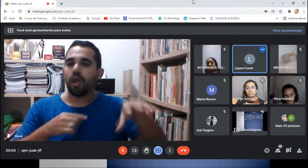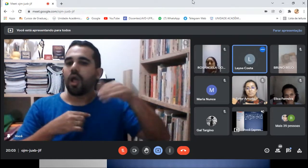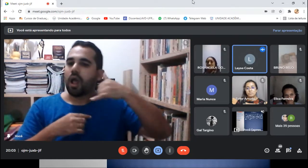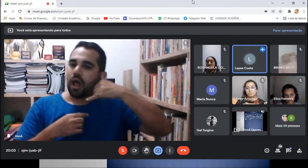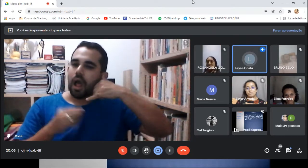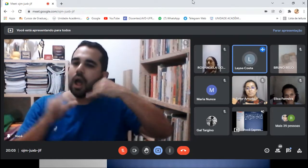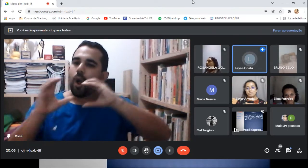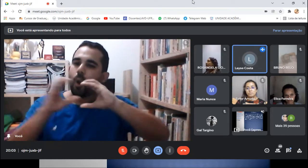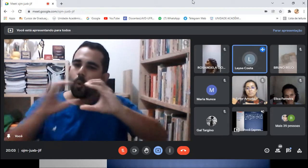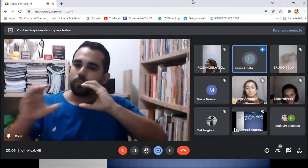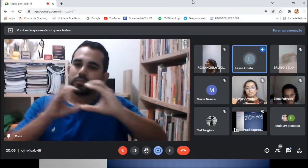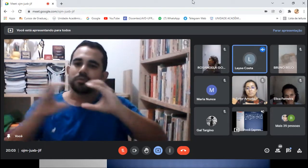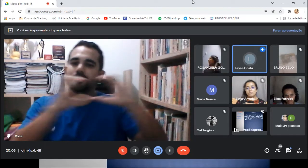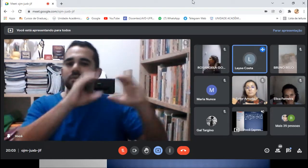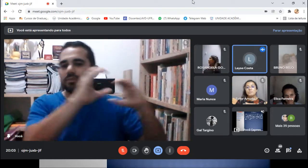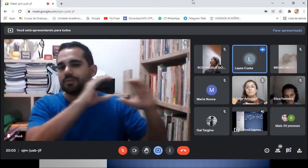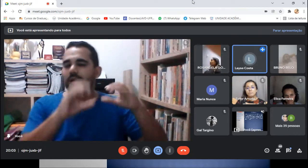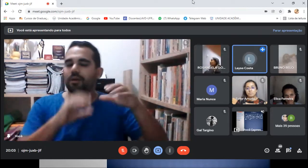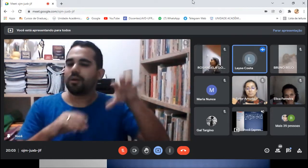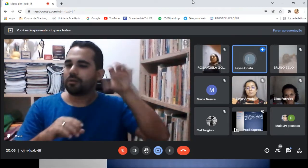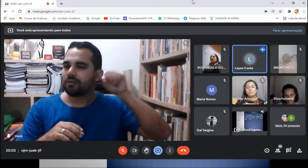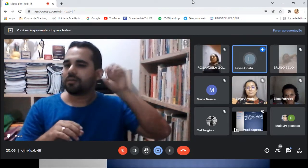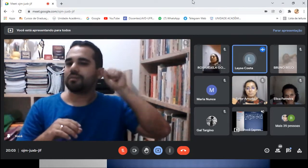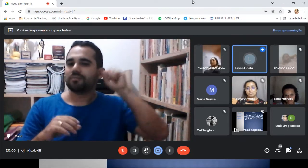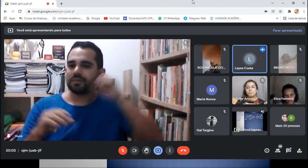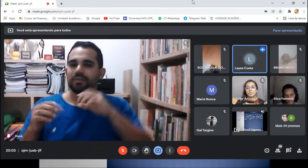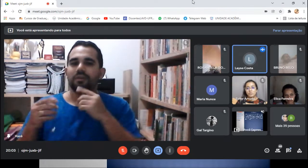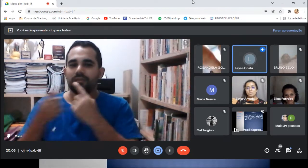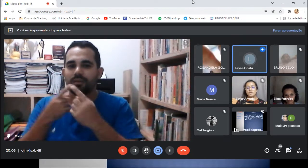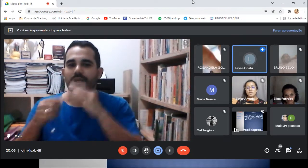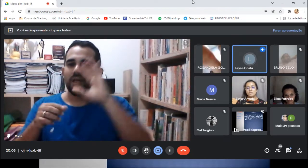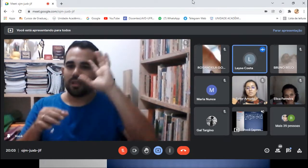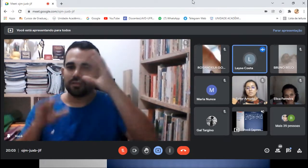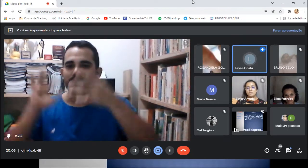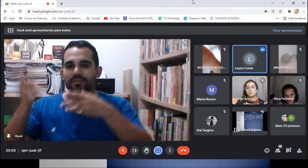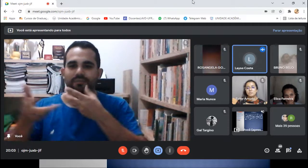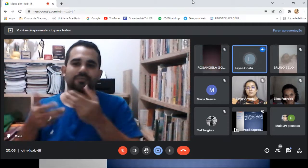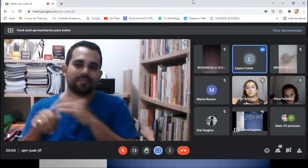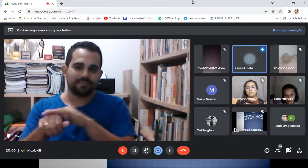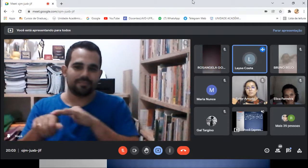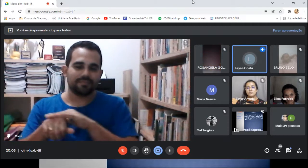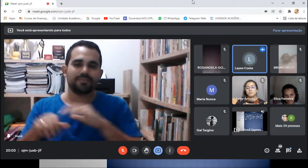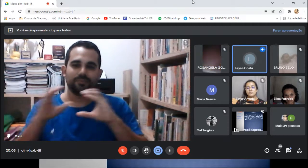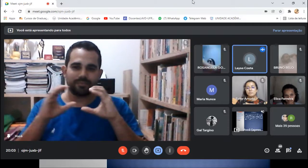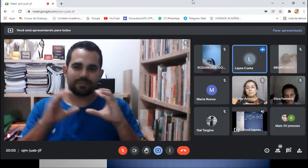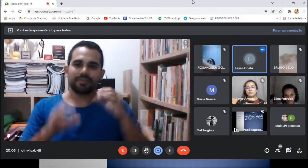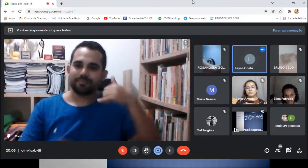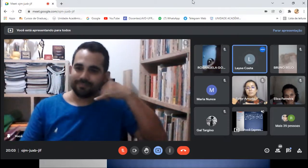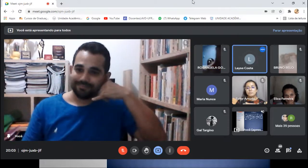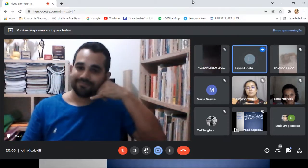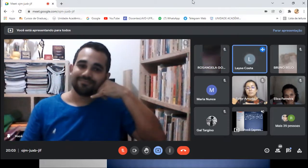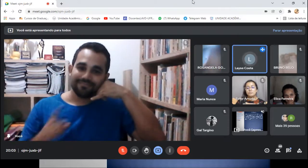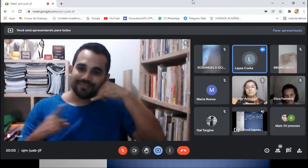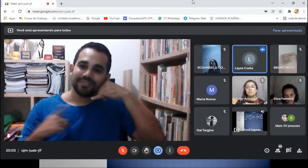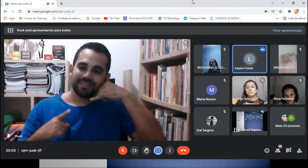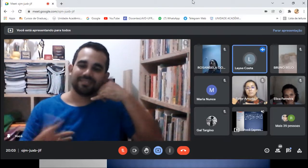Mas dentro do contexto do sinal, né? Telefone, comunicação, diálogo, né? Algo para resolver, a gente entende